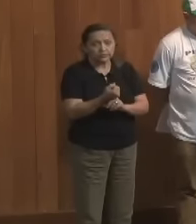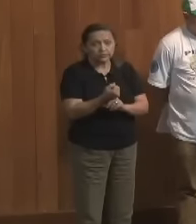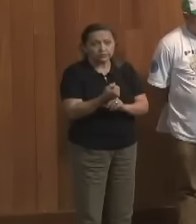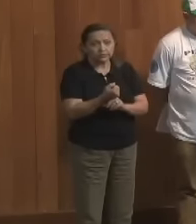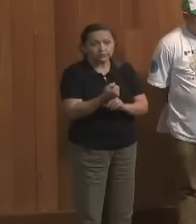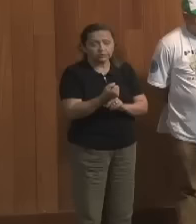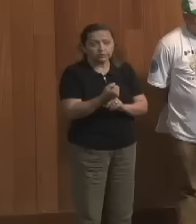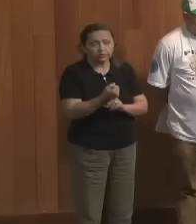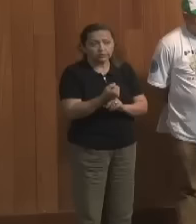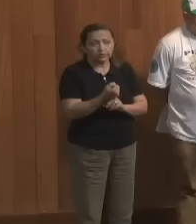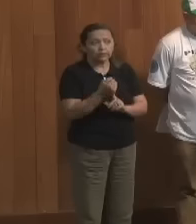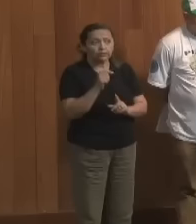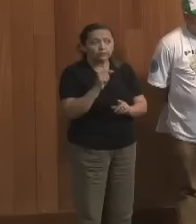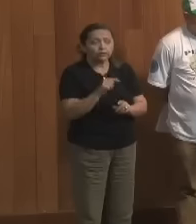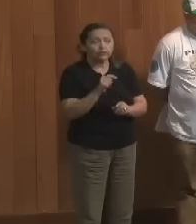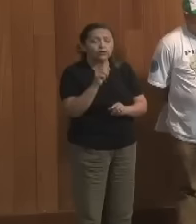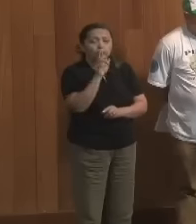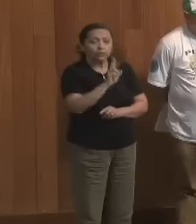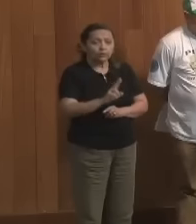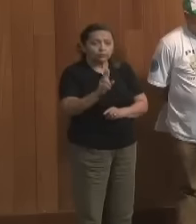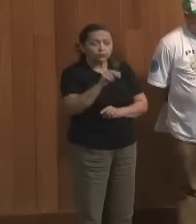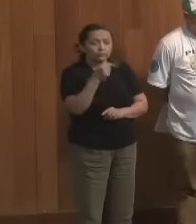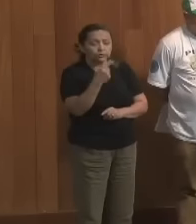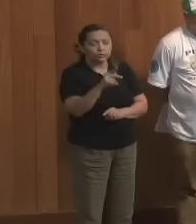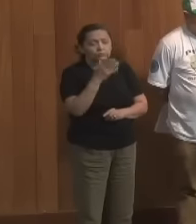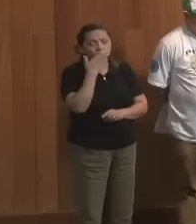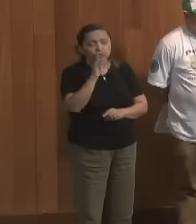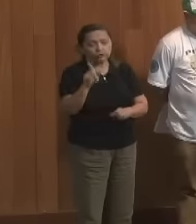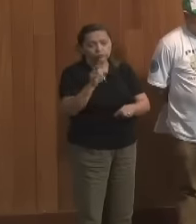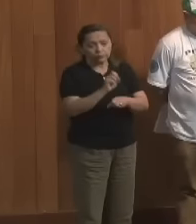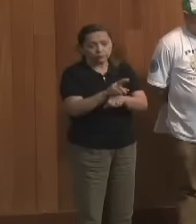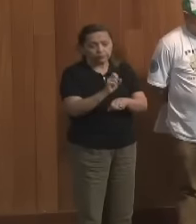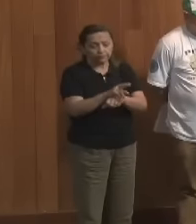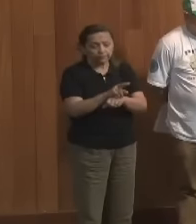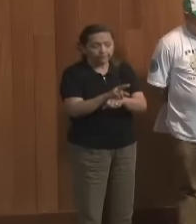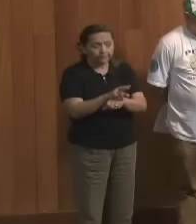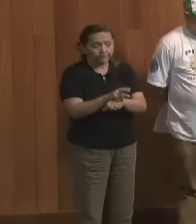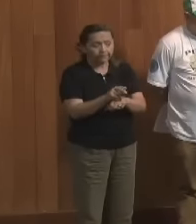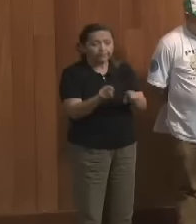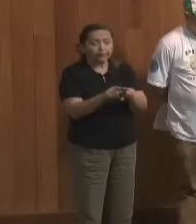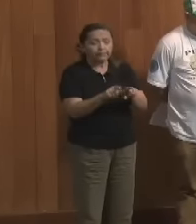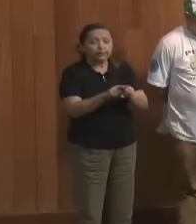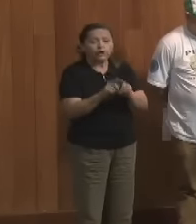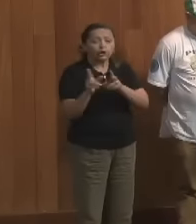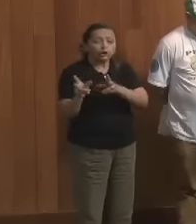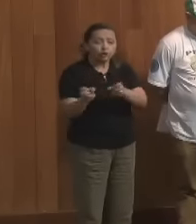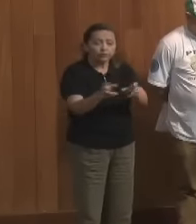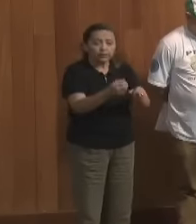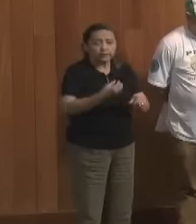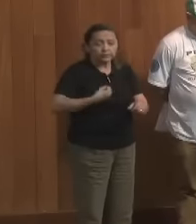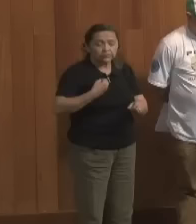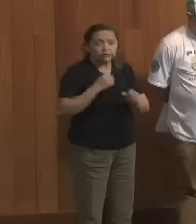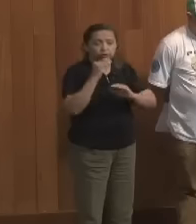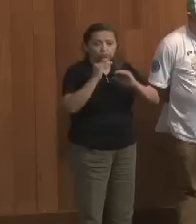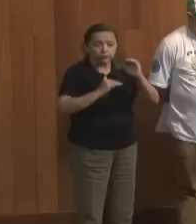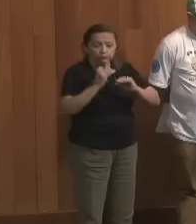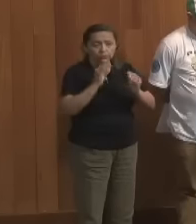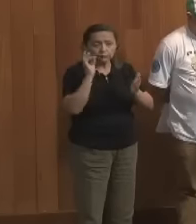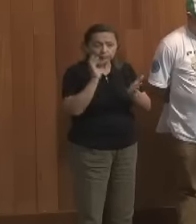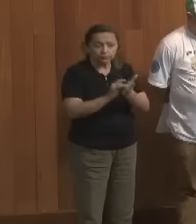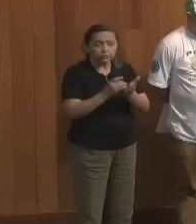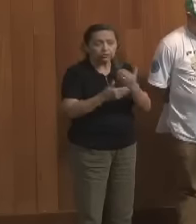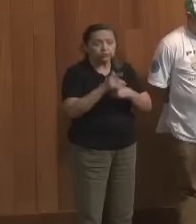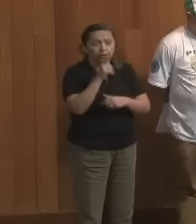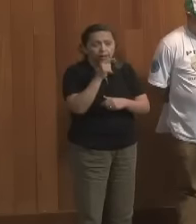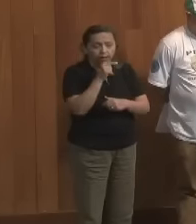ao uso dessas substâncias. Cobrar a existência de controles efetivos sobre a